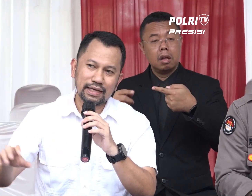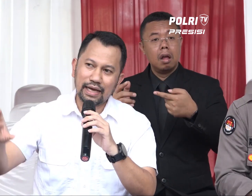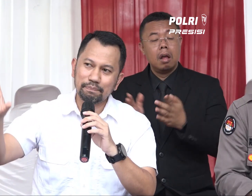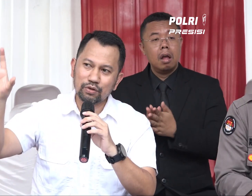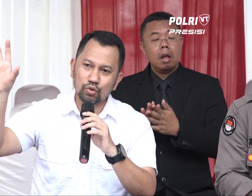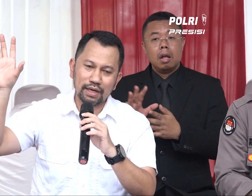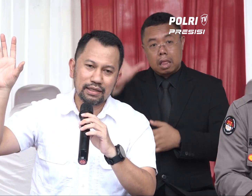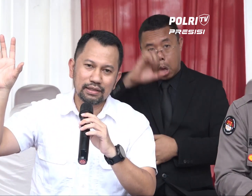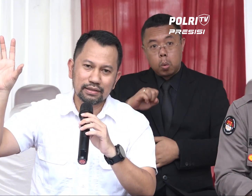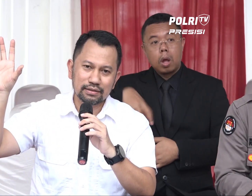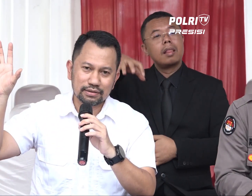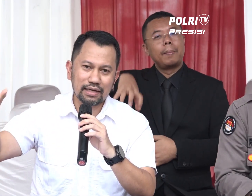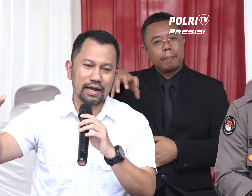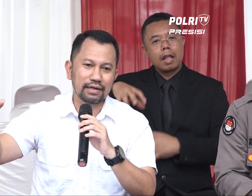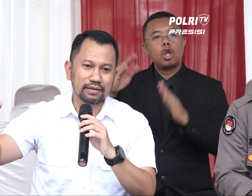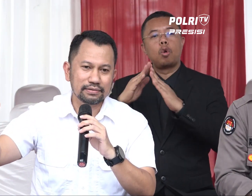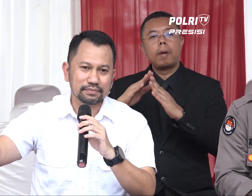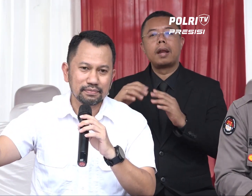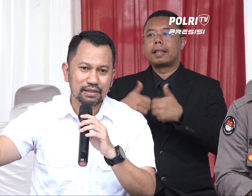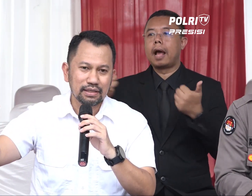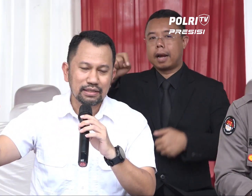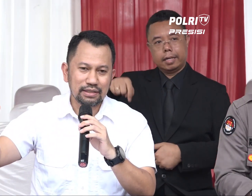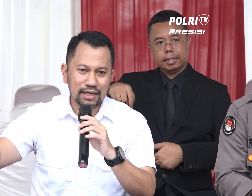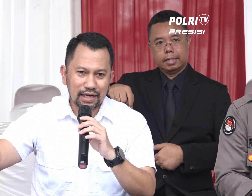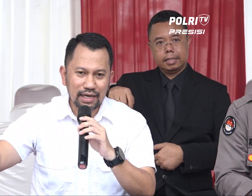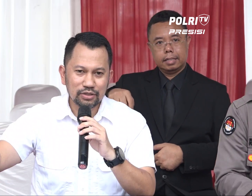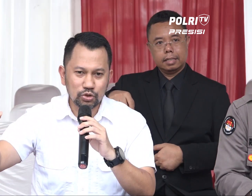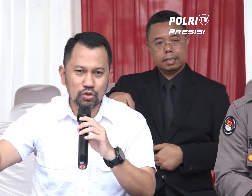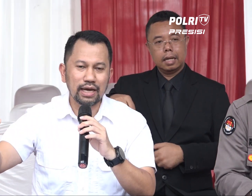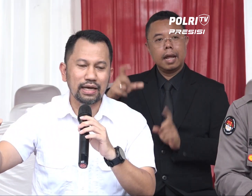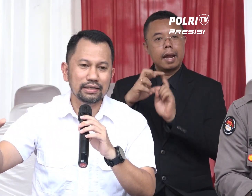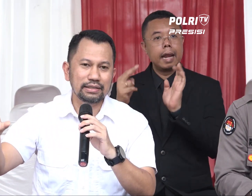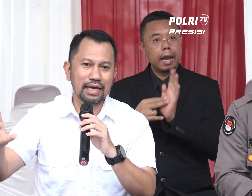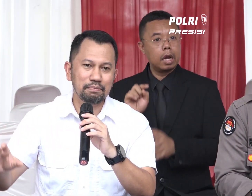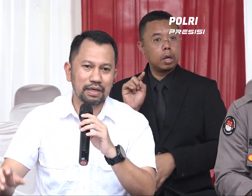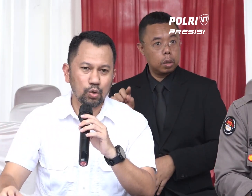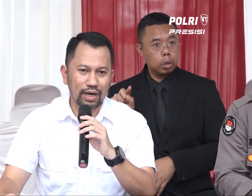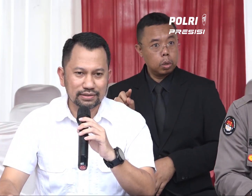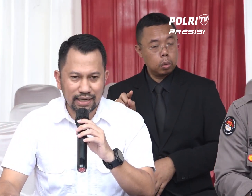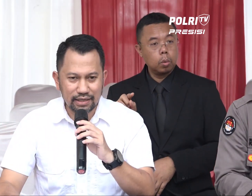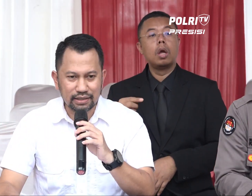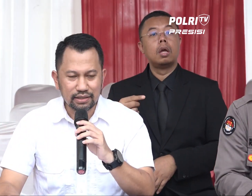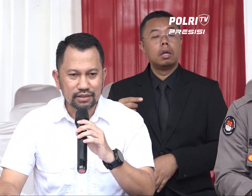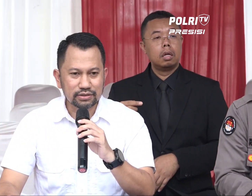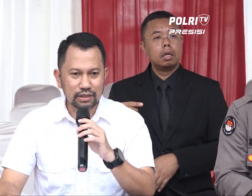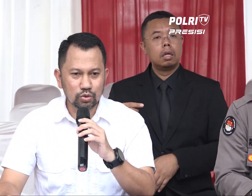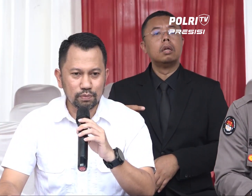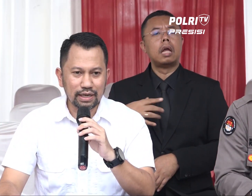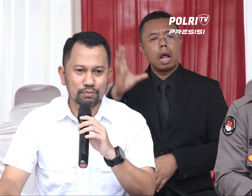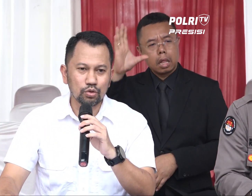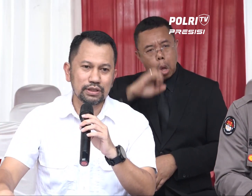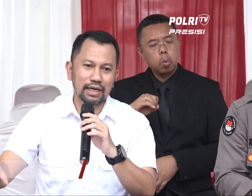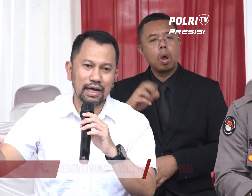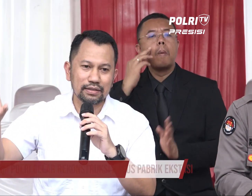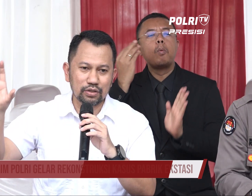menguasai TKP rumah Tangerang. Dialah juga yang menguasai seluruh